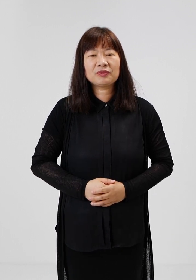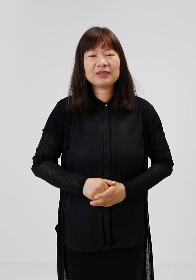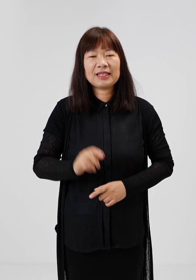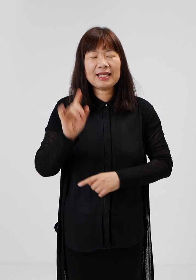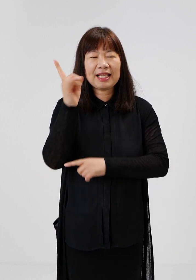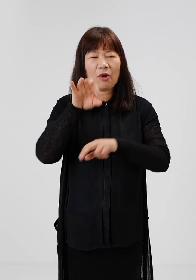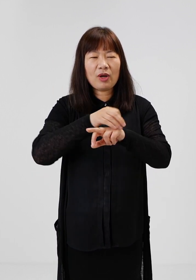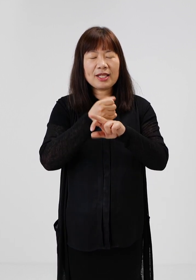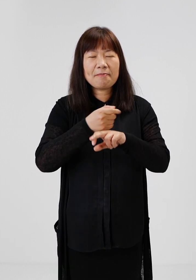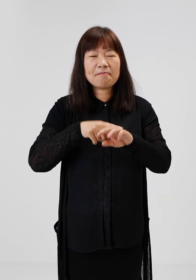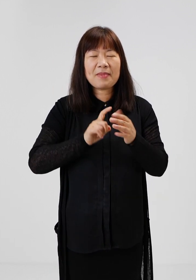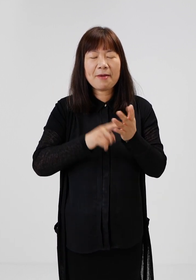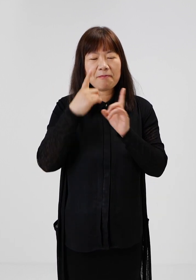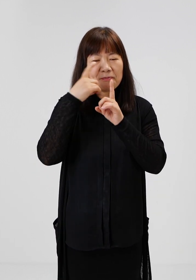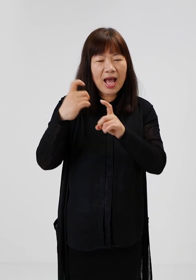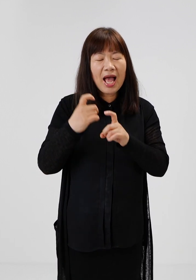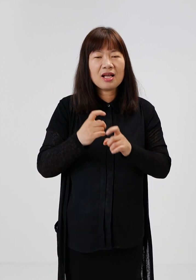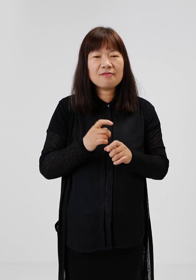한 거예요.